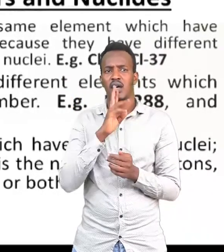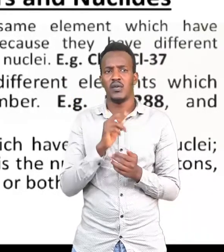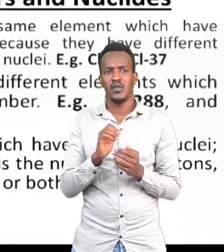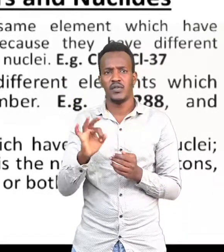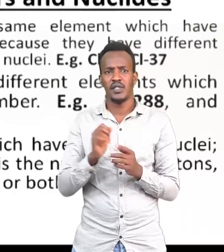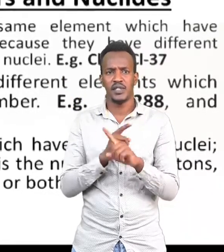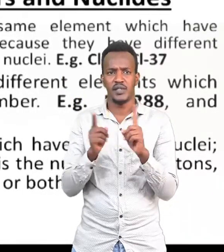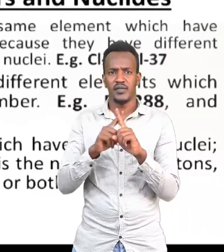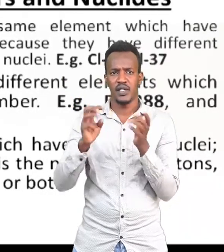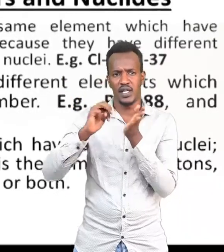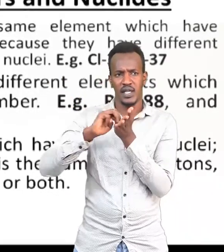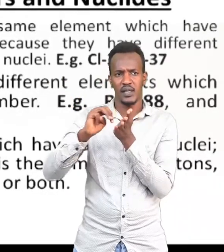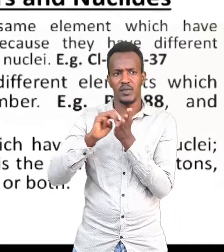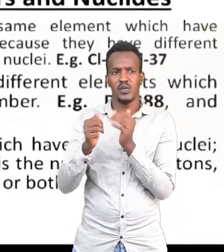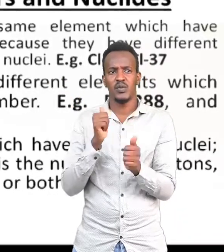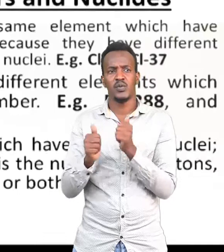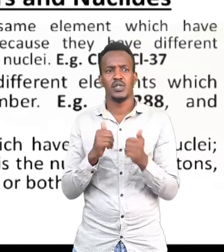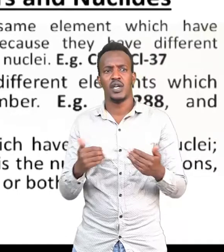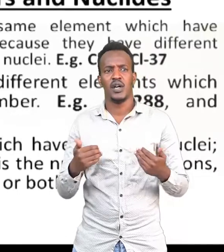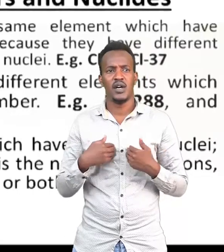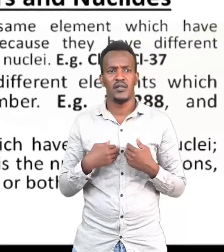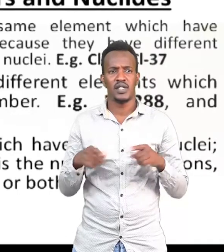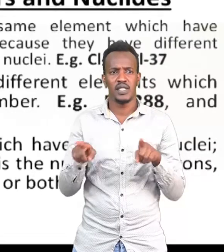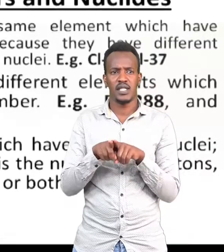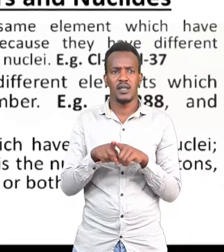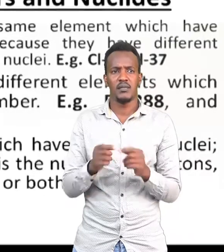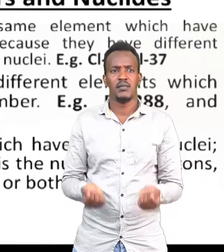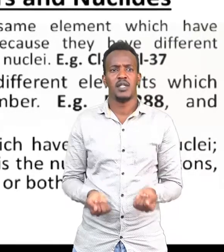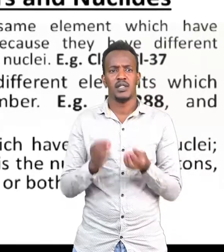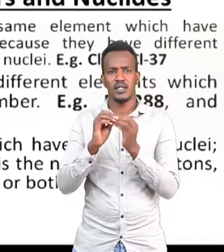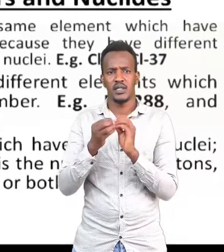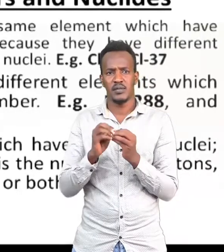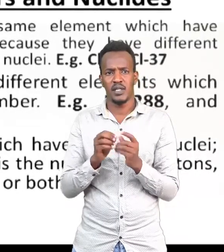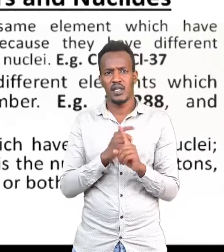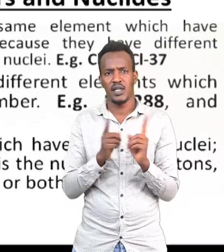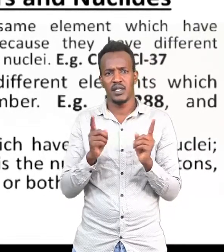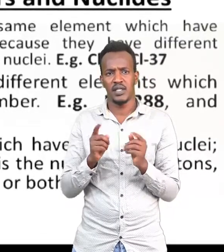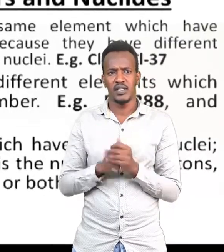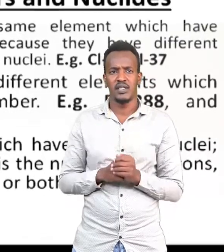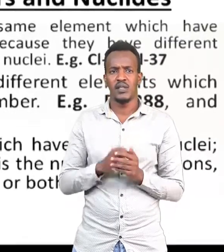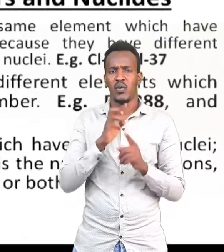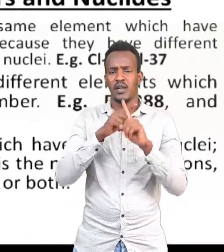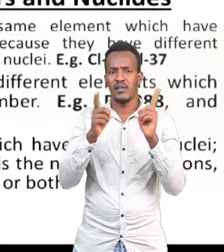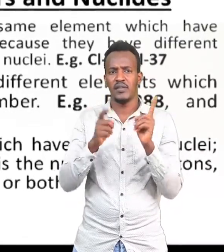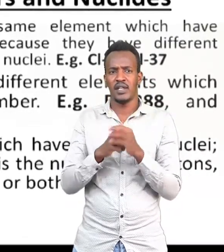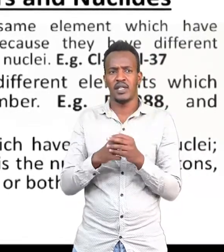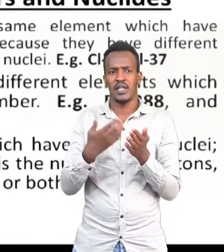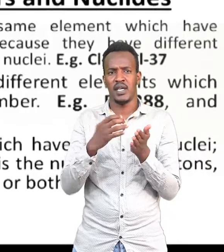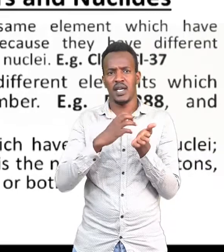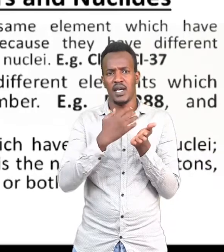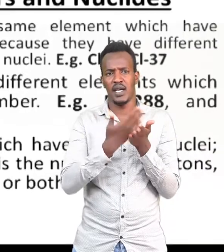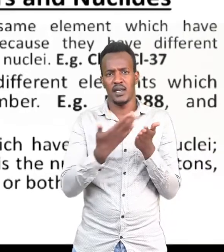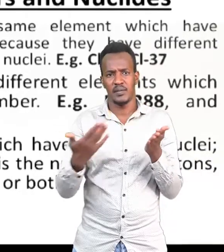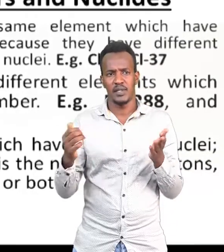markaasi different elementska kuwaasoo leh same mass number mass numberkun bay ka siman yihiin laakiin waxa weeye markaasi waa different elements waa curiyayaal kala